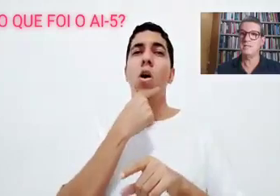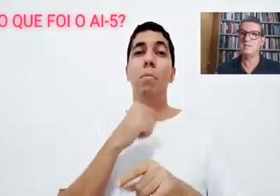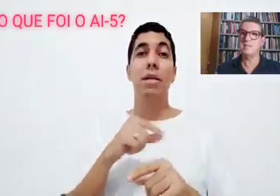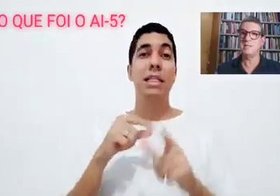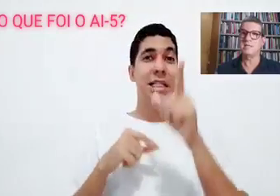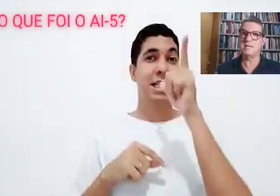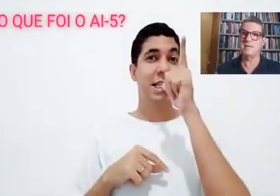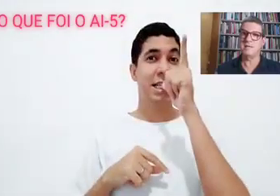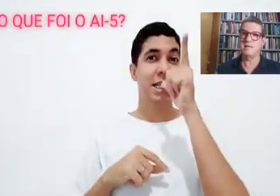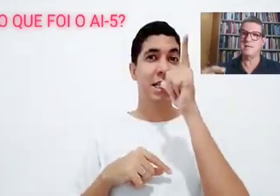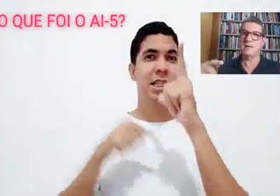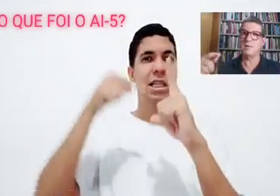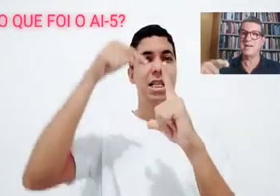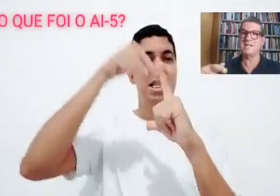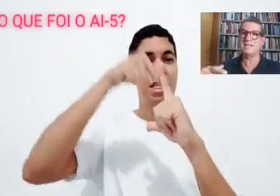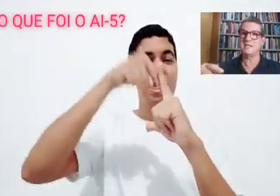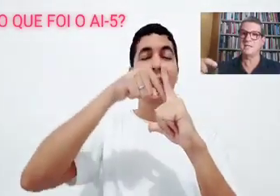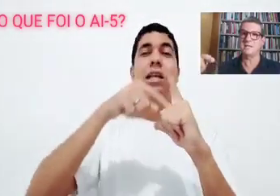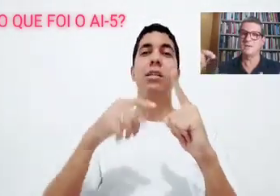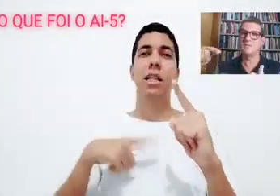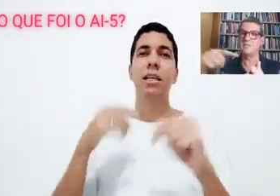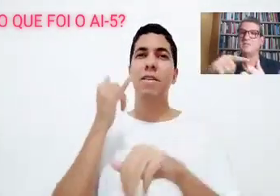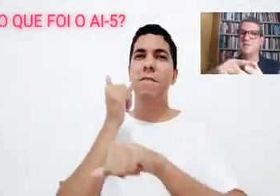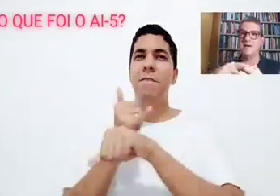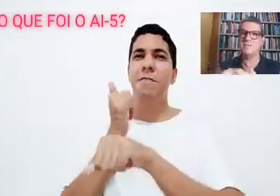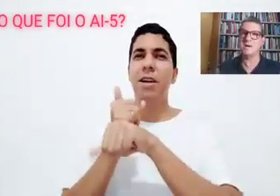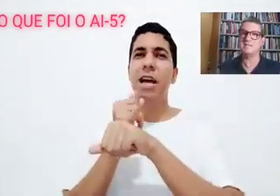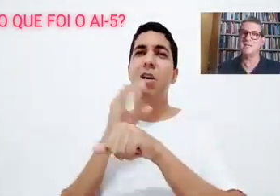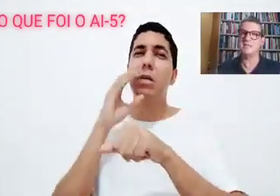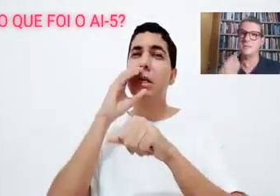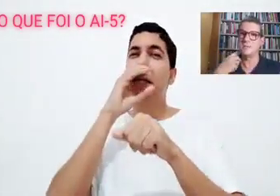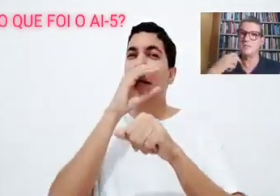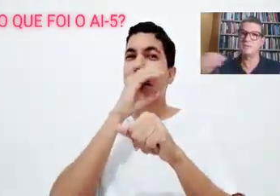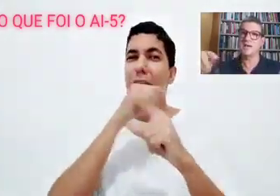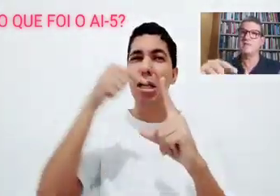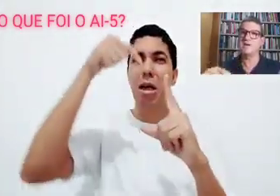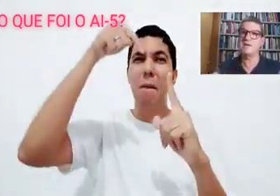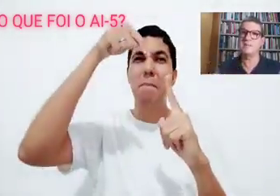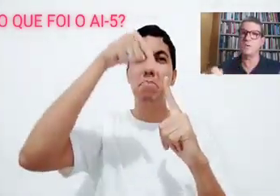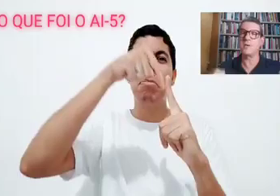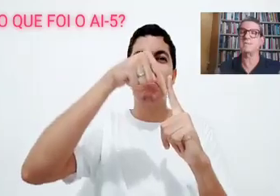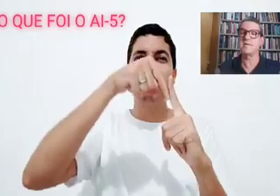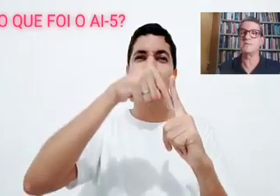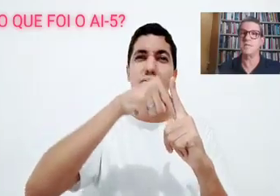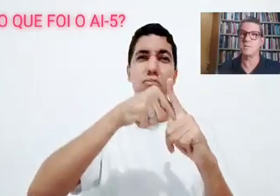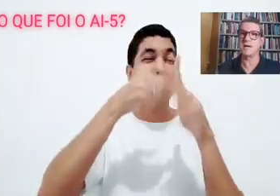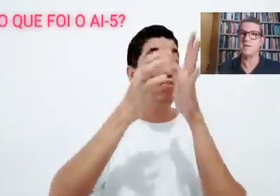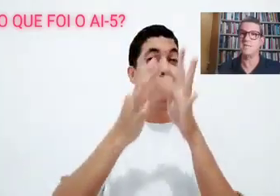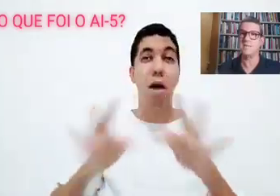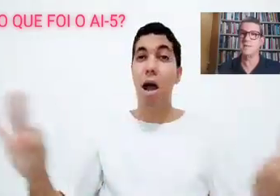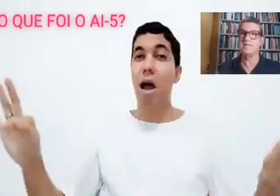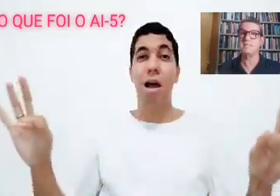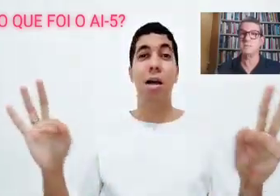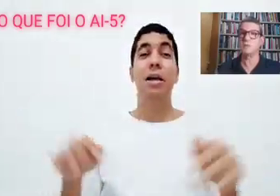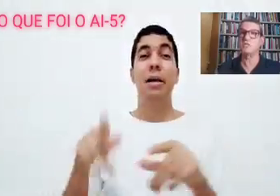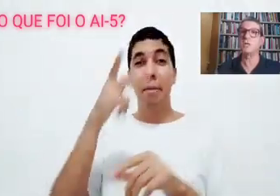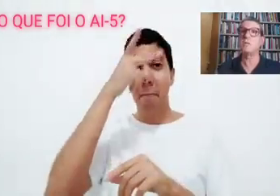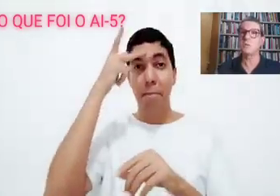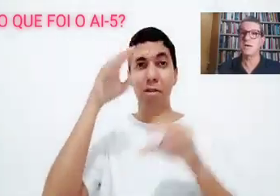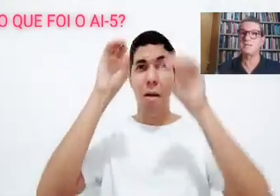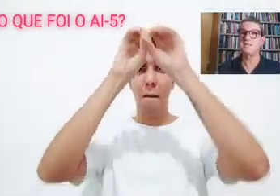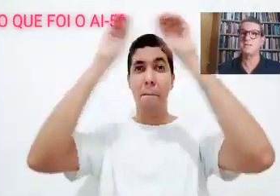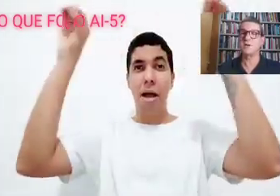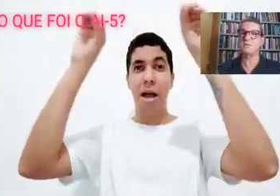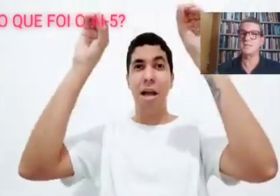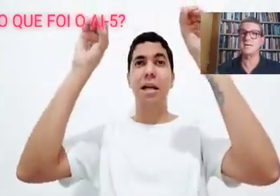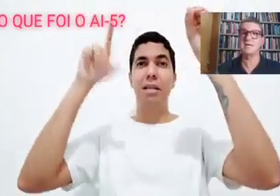o pênis, a uretra, onde se enfiava um maçarico, enfiava arame com o maçarico se queimava. Se as pessoas